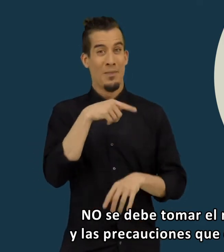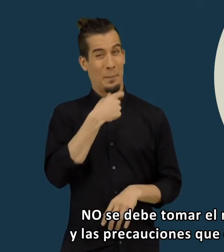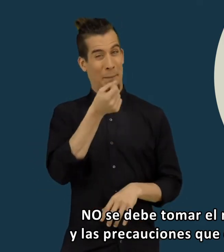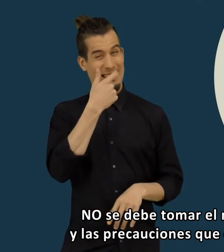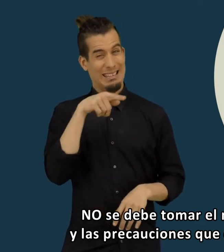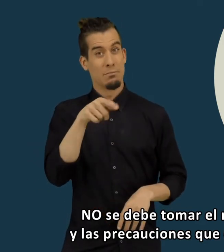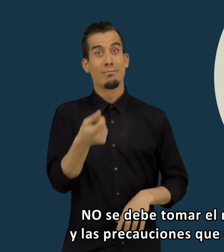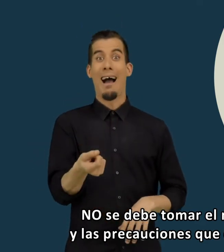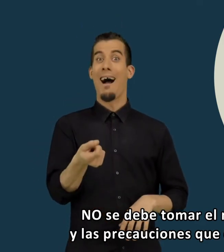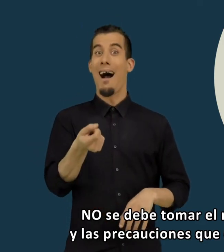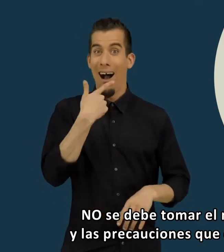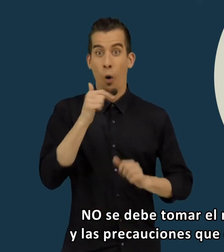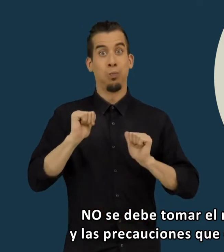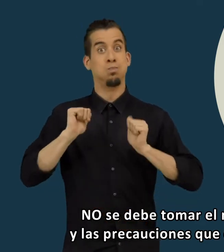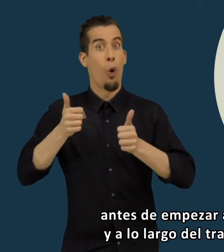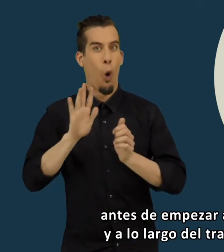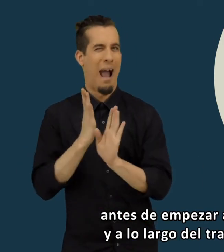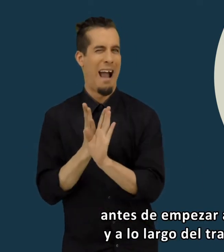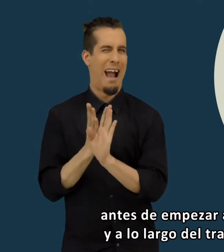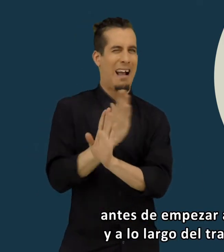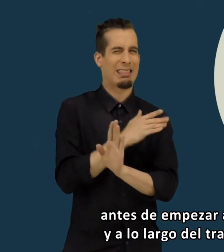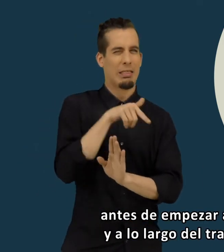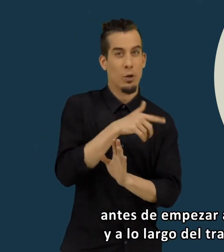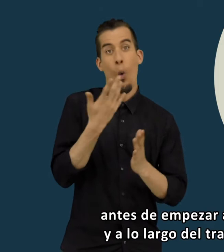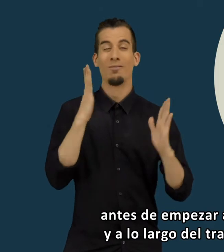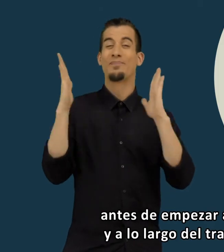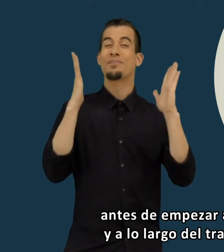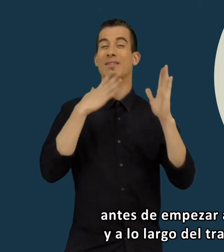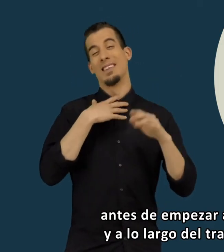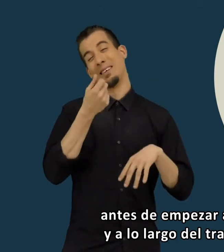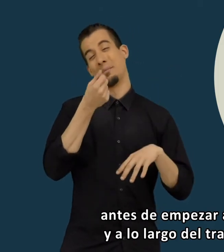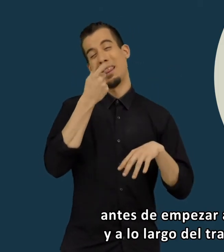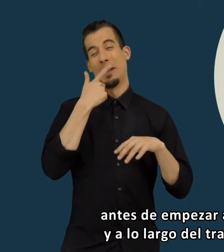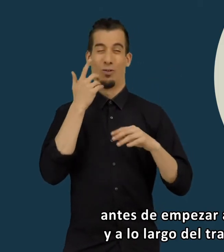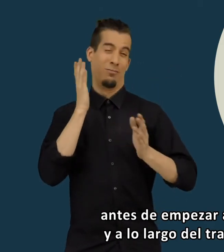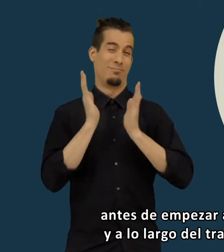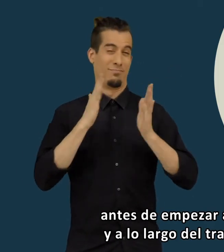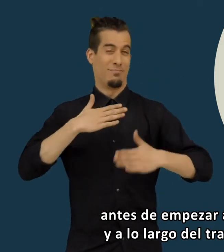las precauciones que deben tomarse antes de empezar a utilizarlo y a lo largo del tratamiento.